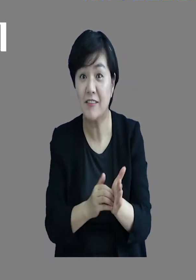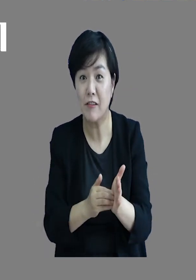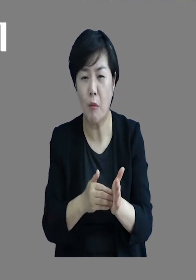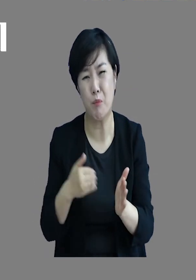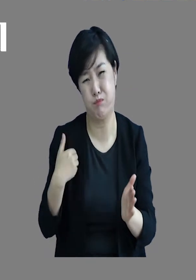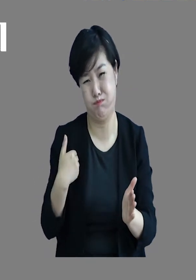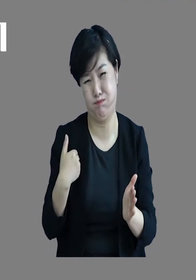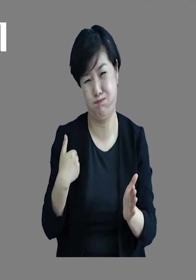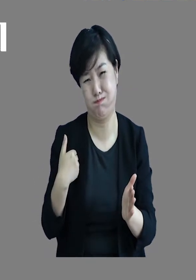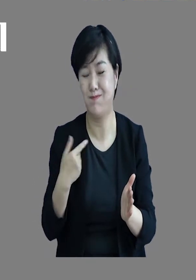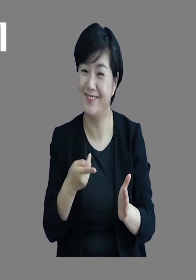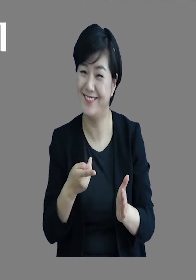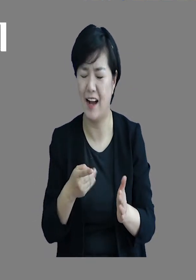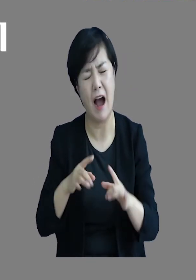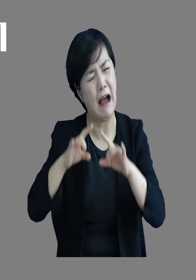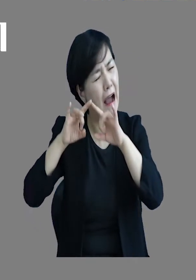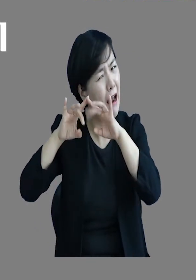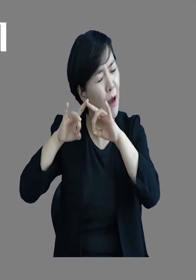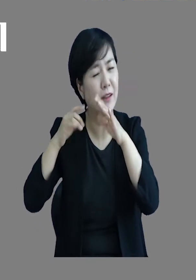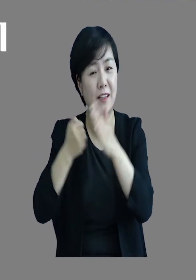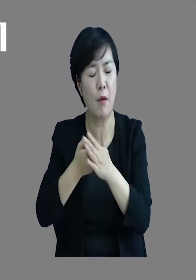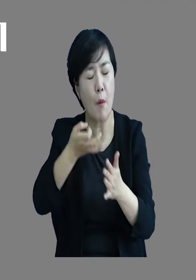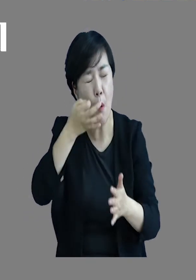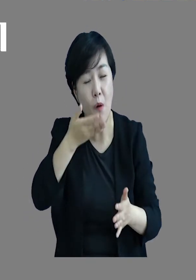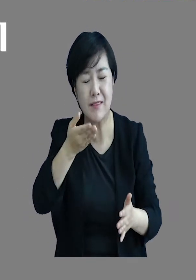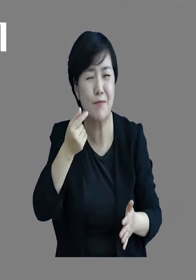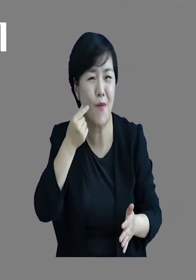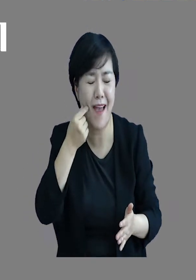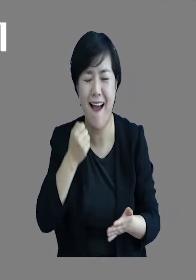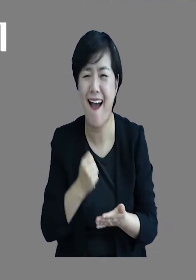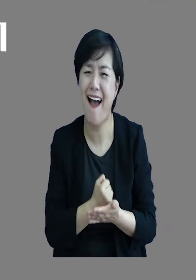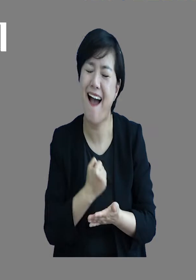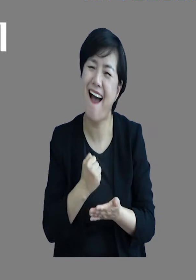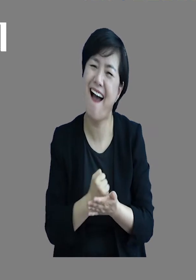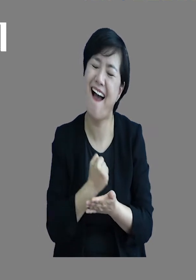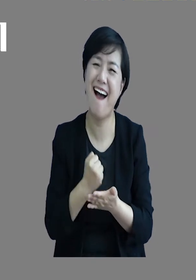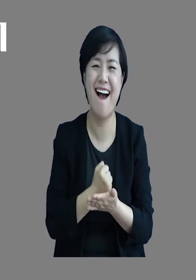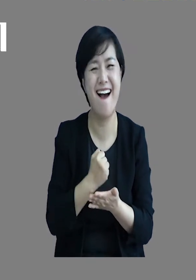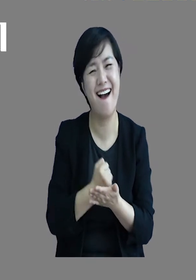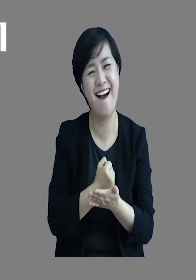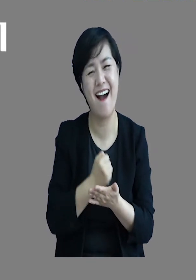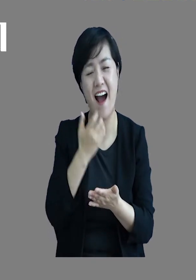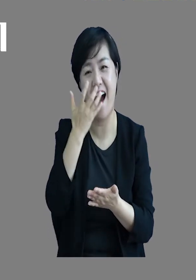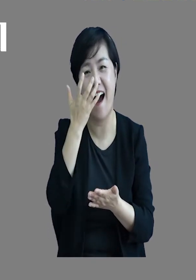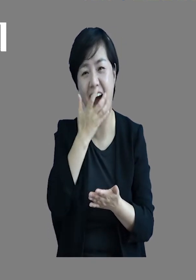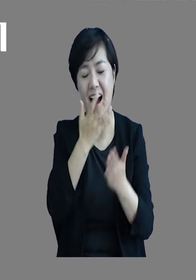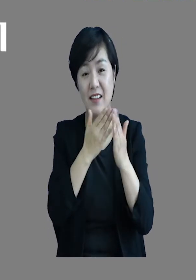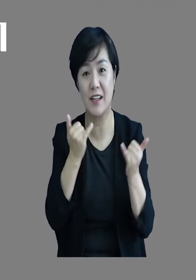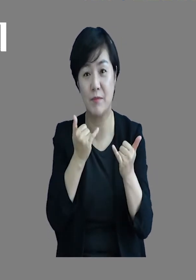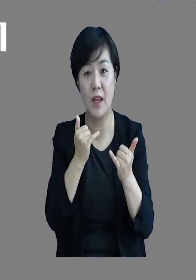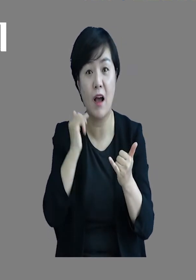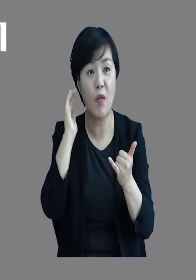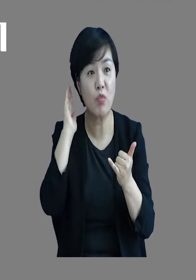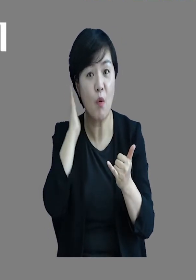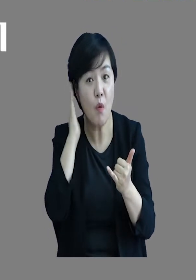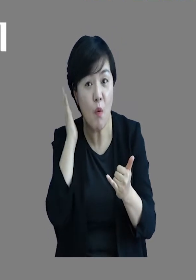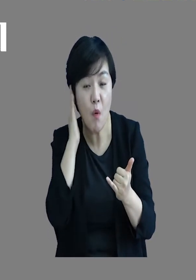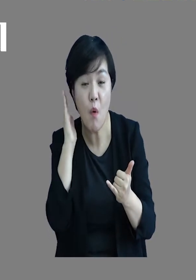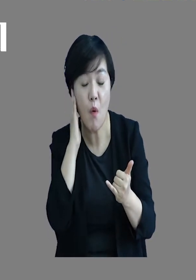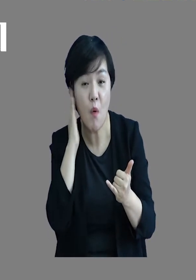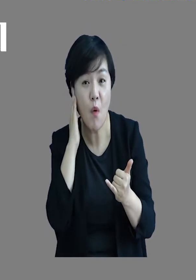모르셨다고요? 야, 이거 라디오라 어떻게 보여드릴 수도 없고. 청인, 청각장애가